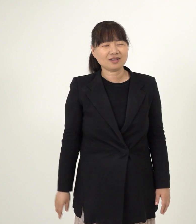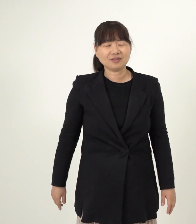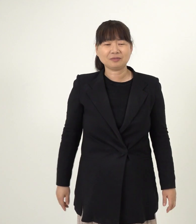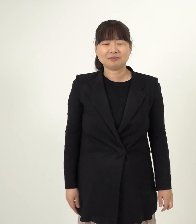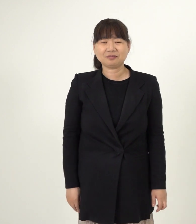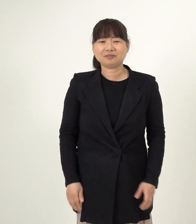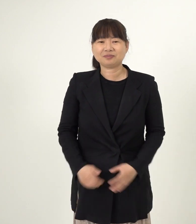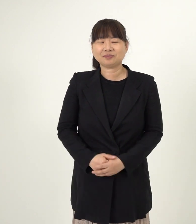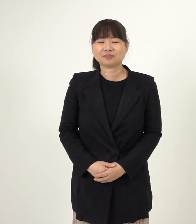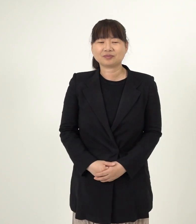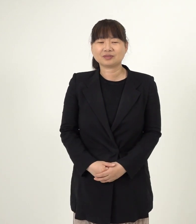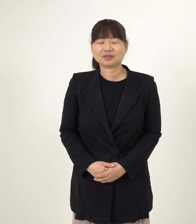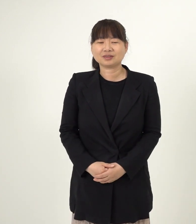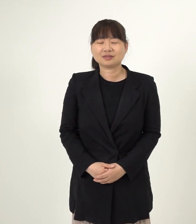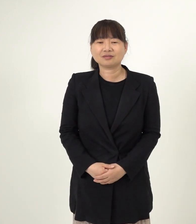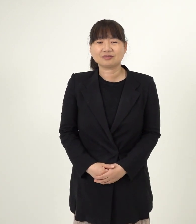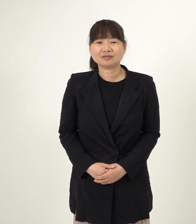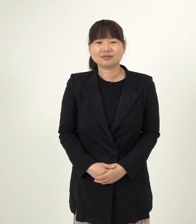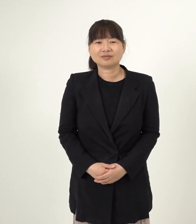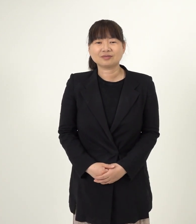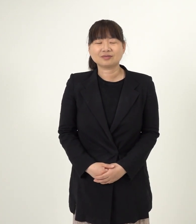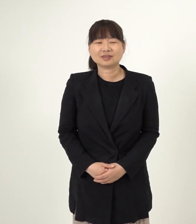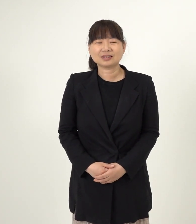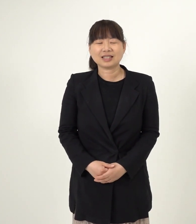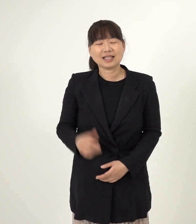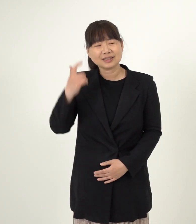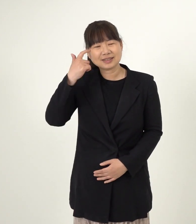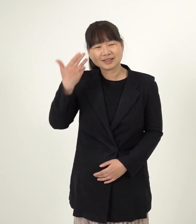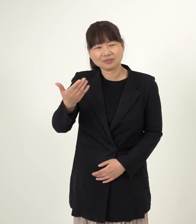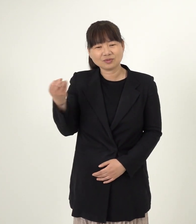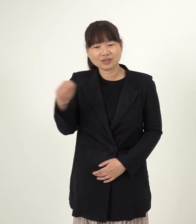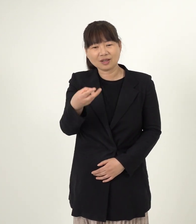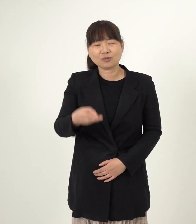이것은 점점 질문과